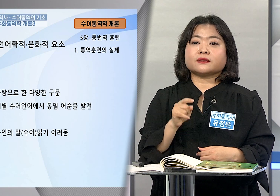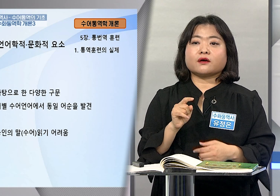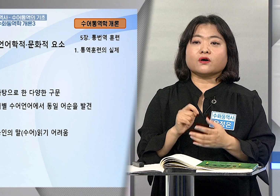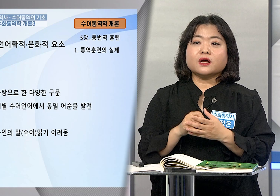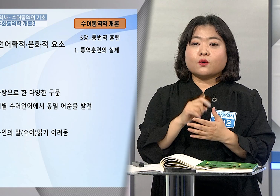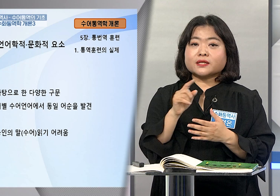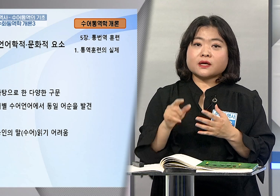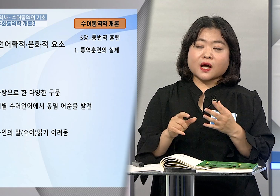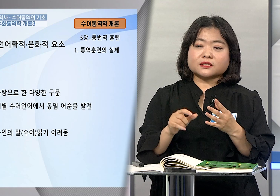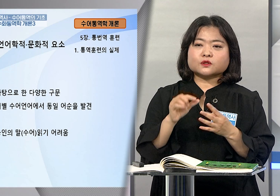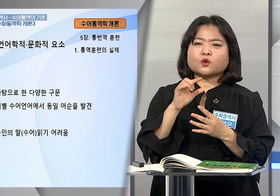화제화인데요. 화제화 그리고 또